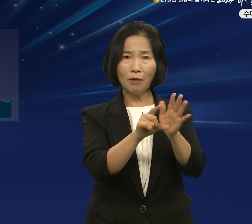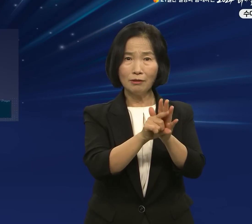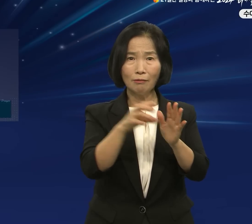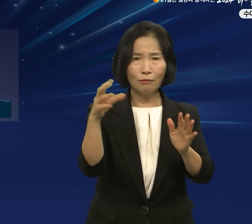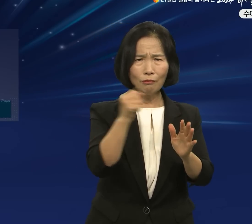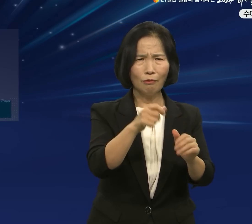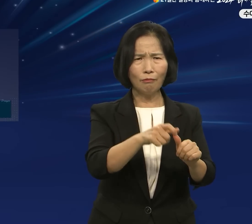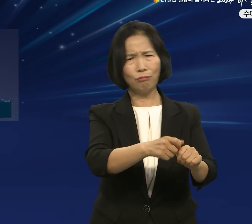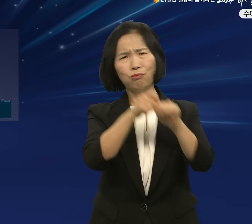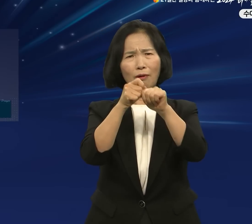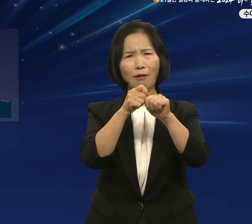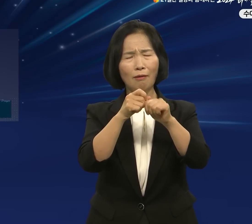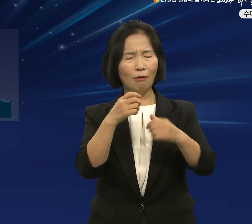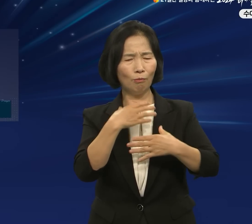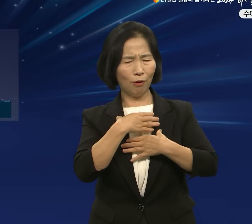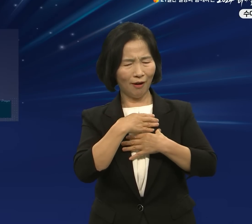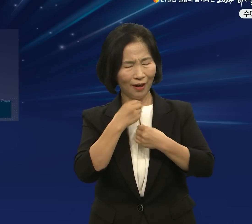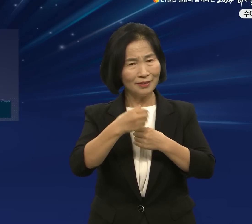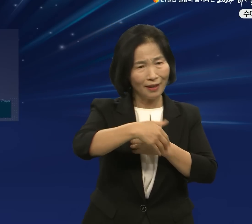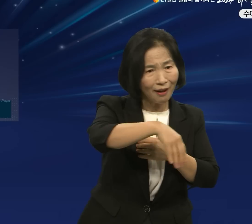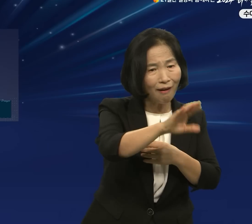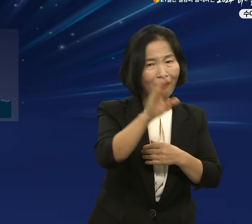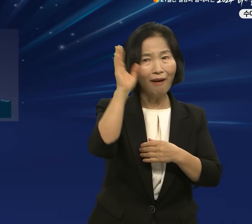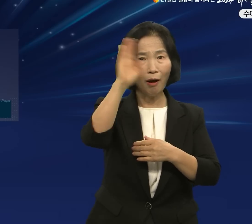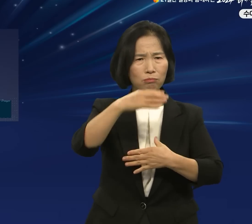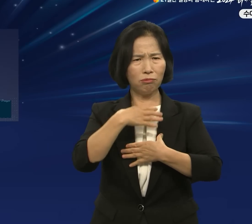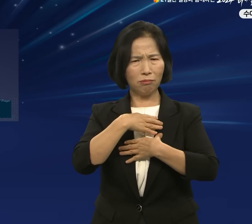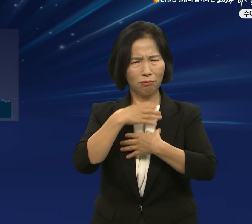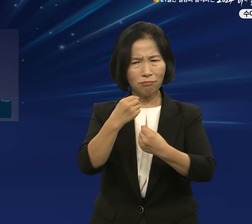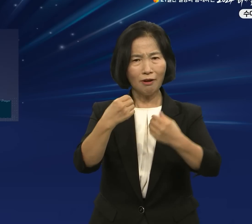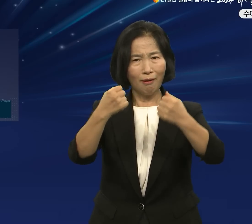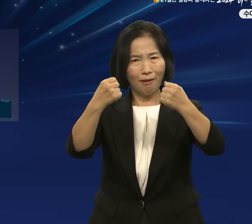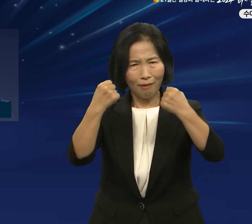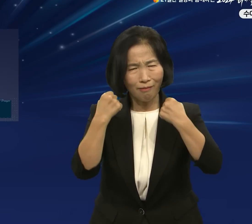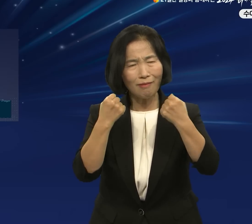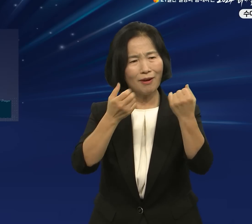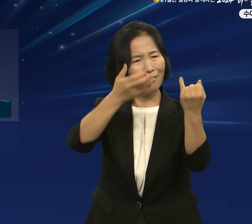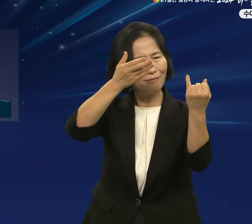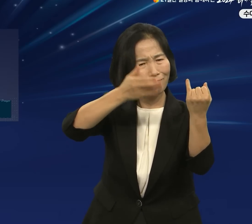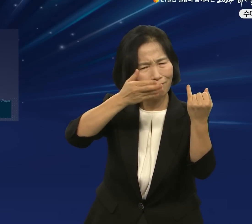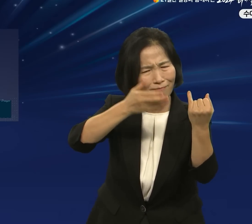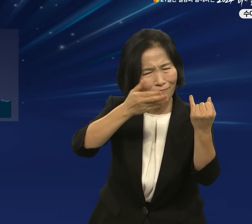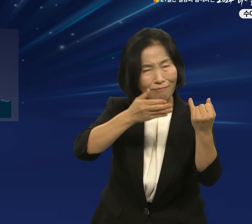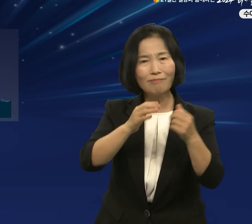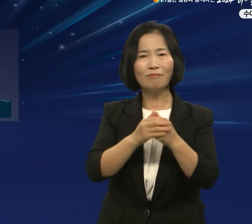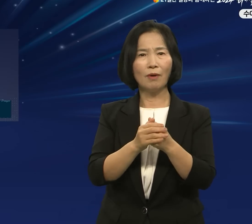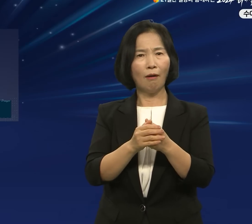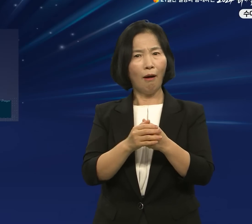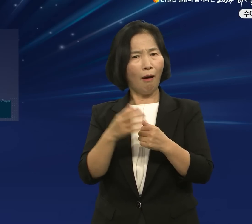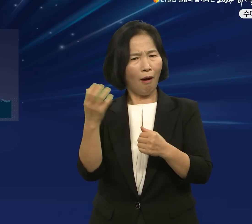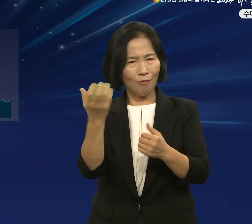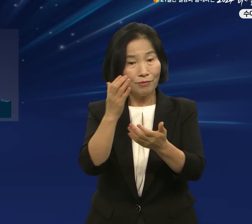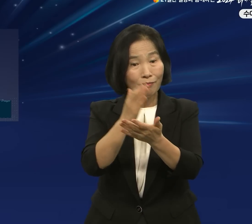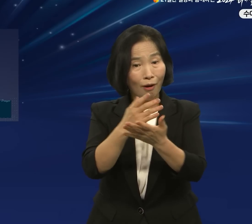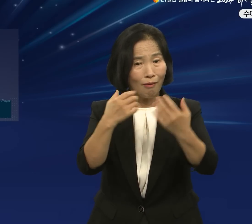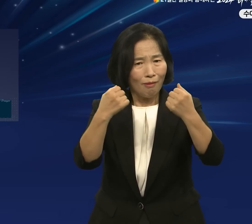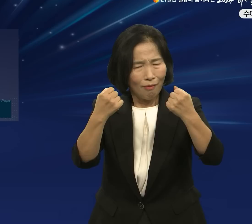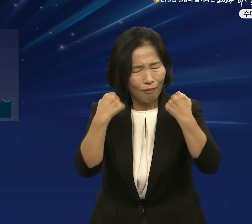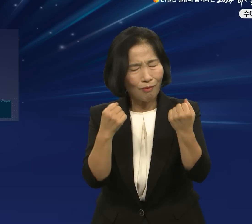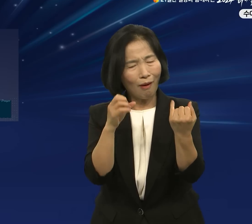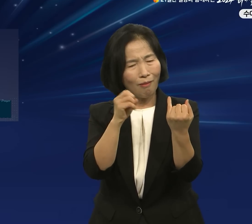가라. 앞으로는 건강해라. 앞으로는 건강해라. 더 이상 아프지 마라.